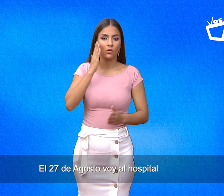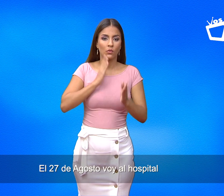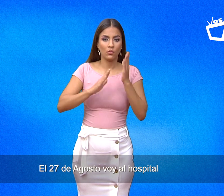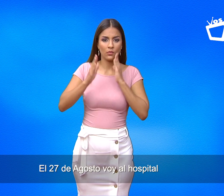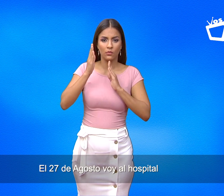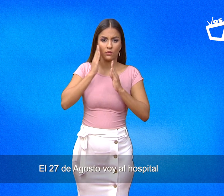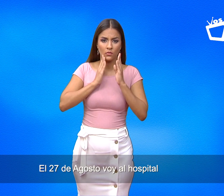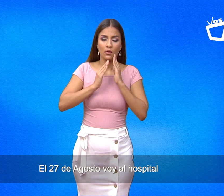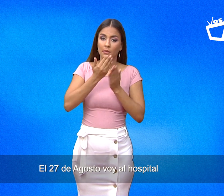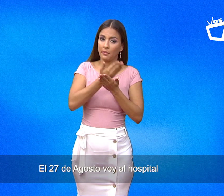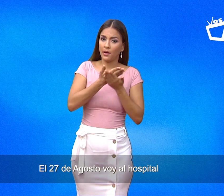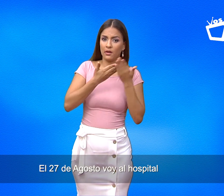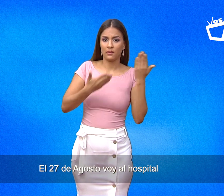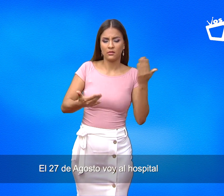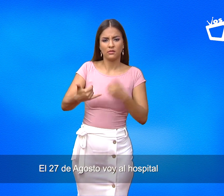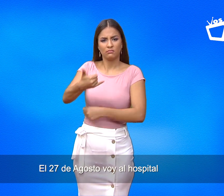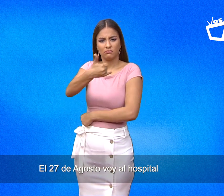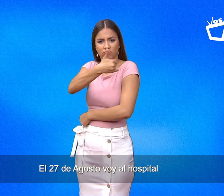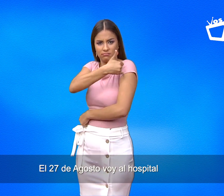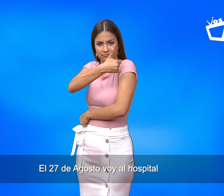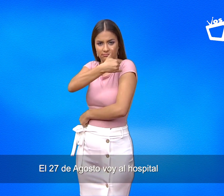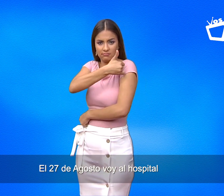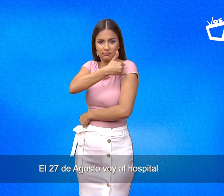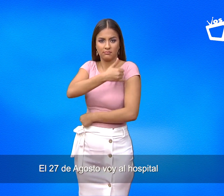el 27 de agosto voy al hospital